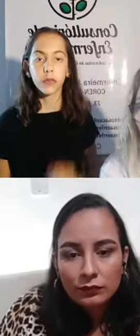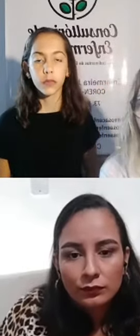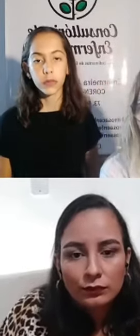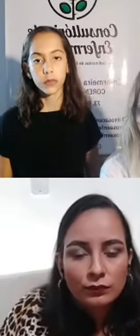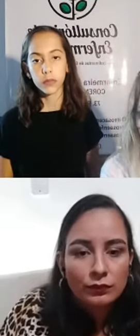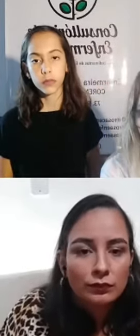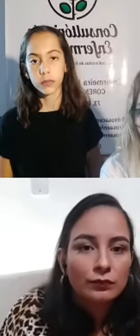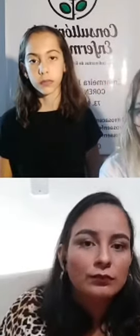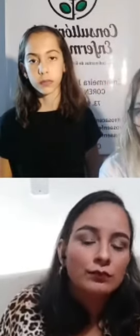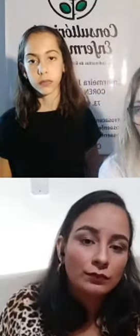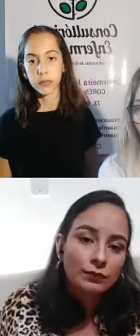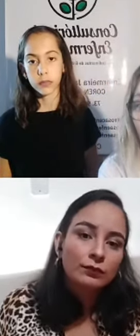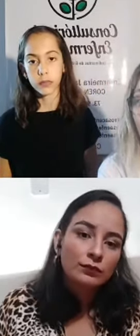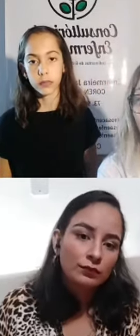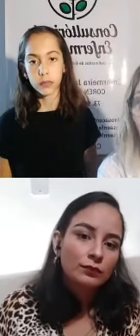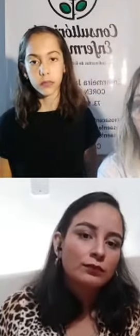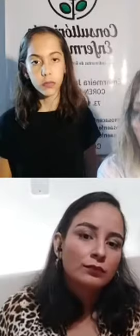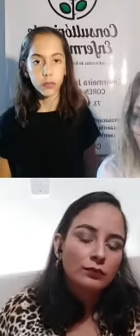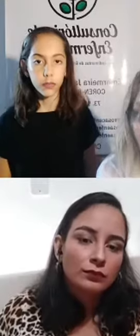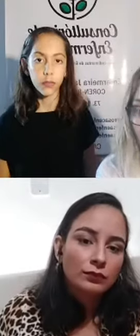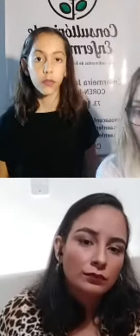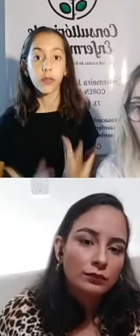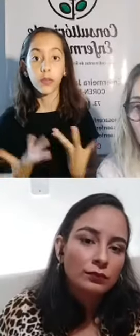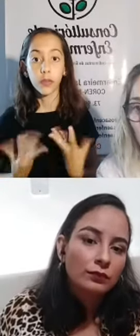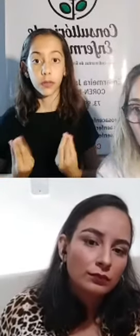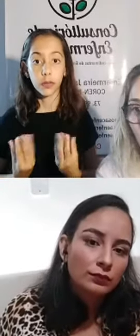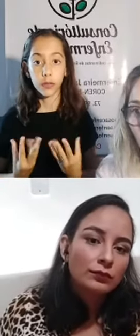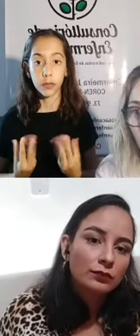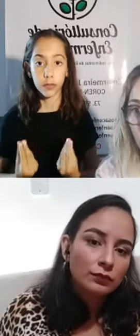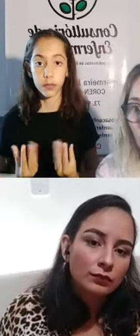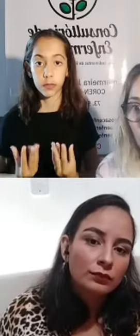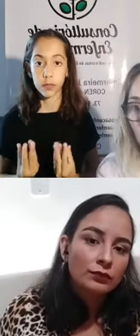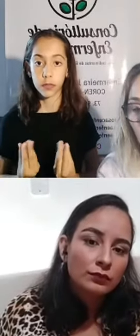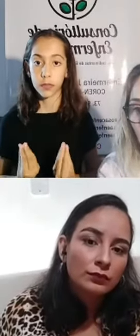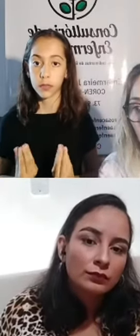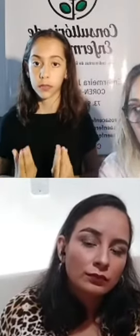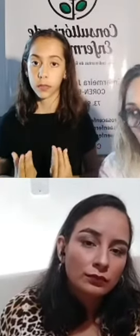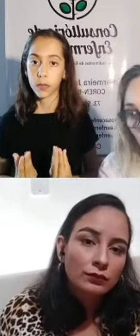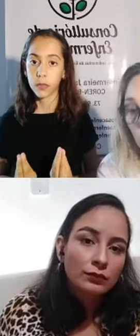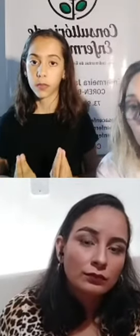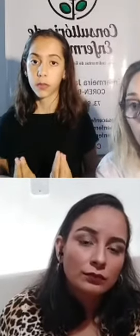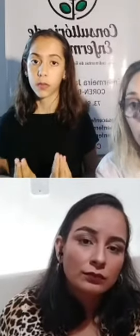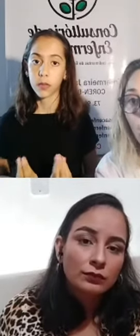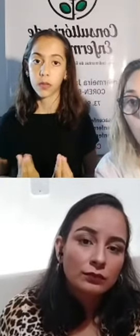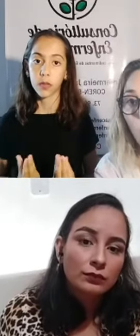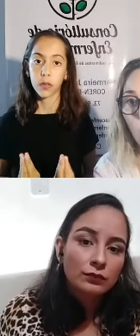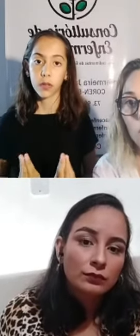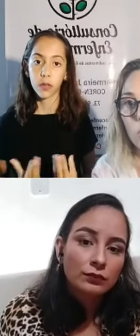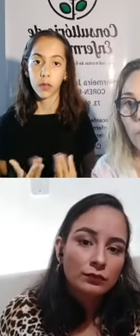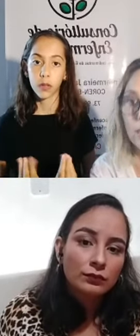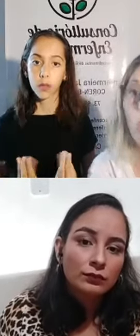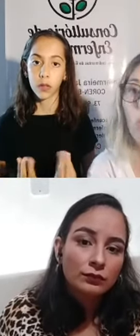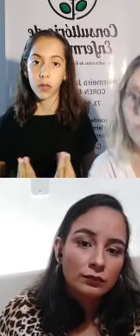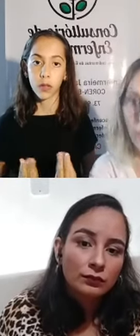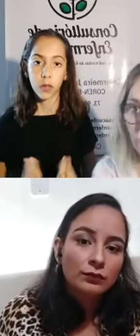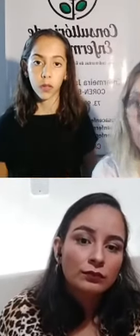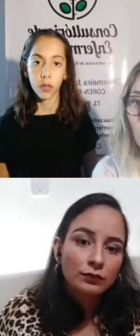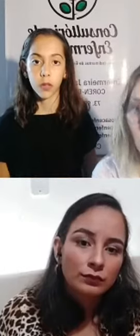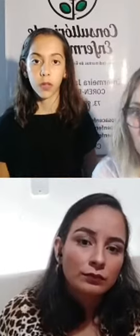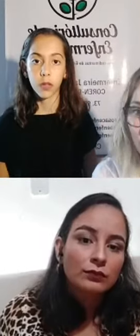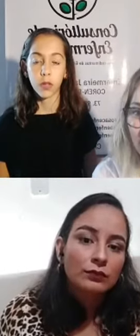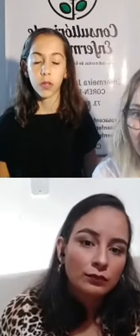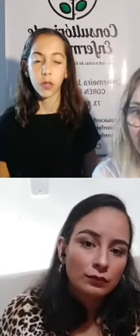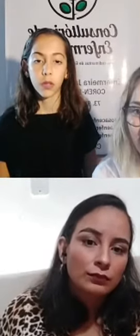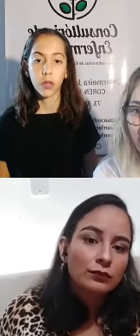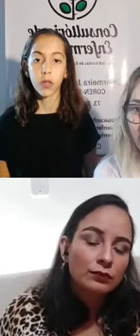demanda, né? Porque são muitos, é como você falou, pode servir para alguns, mas não contempla a